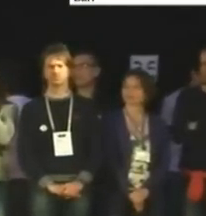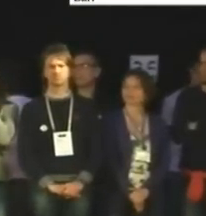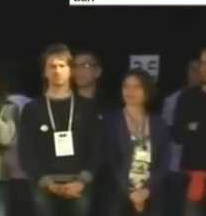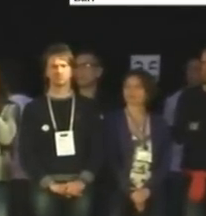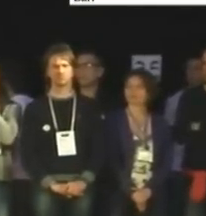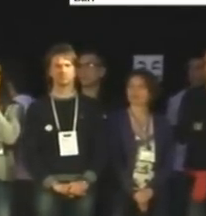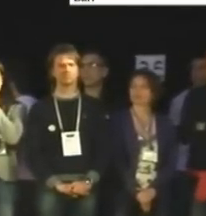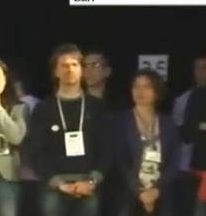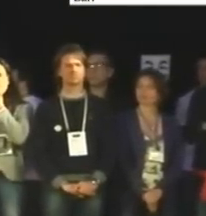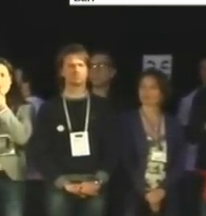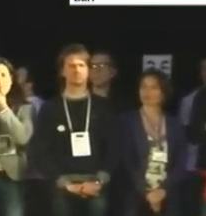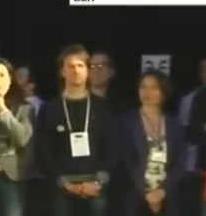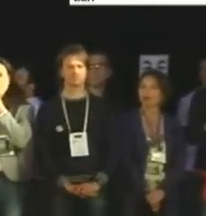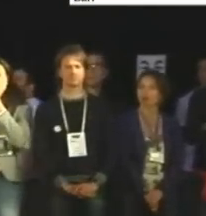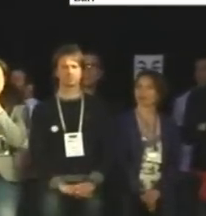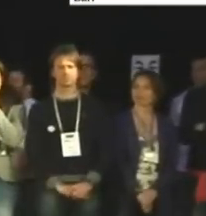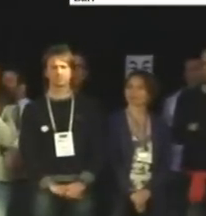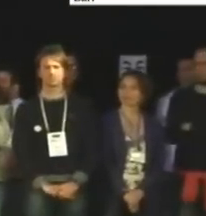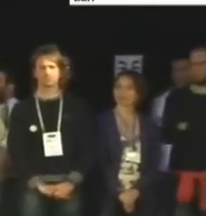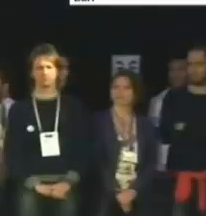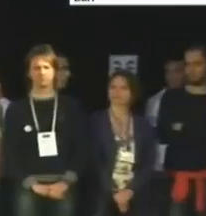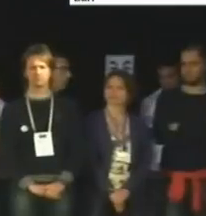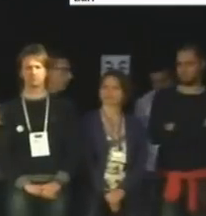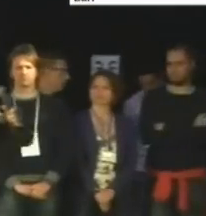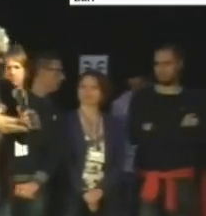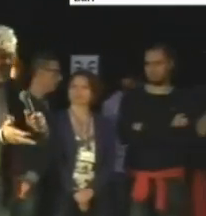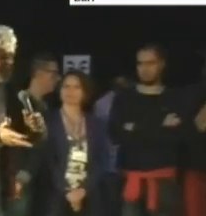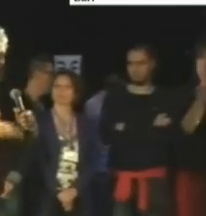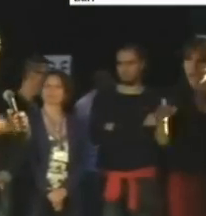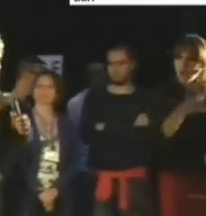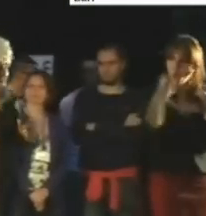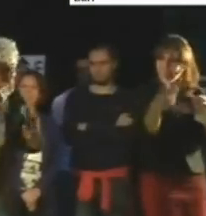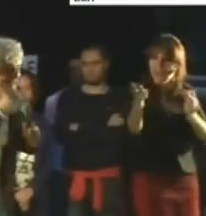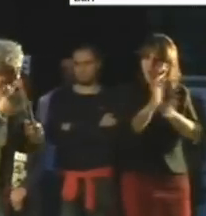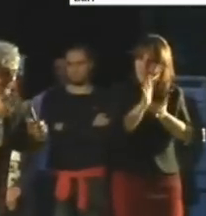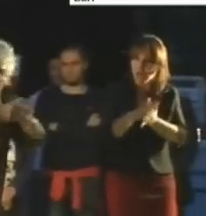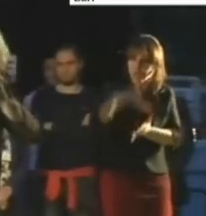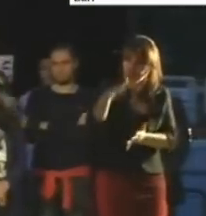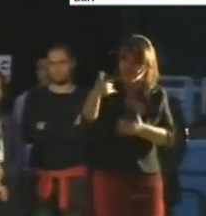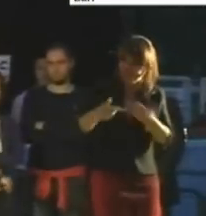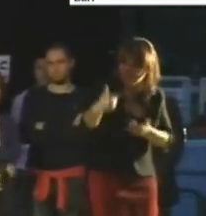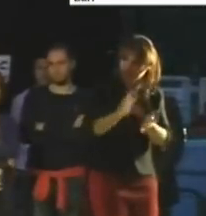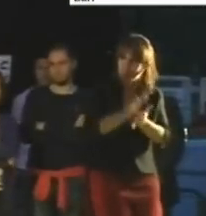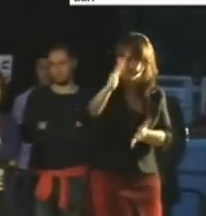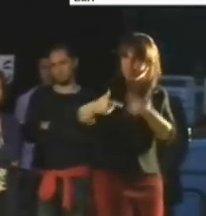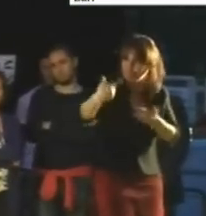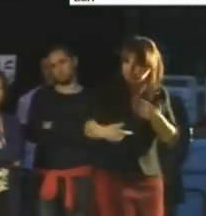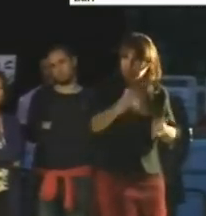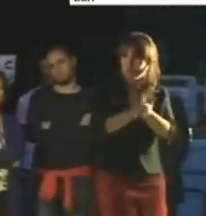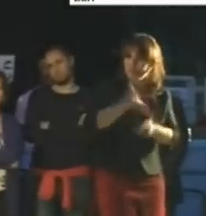L'equivalente di 3.500 miliardi di dollari ogni anno. E cosa fanno con questi 3.500 miliardi, una somma